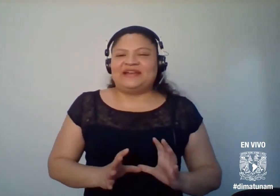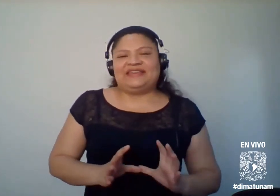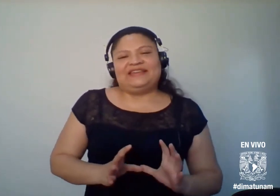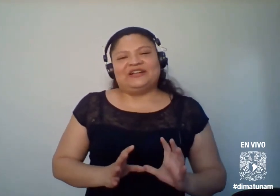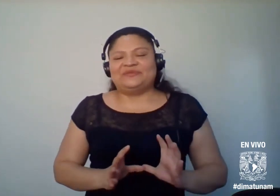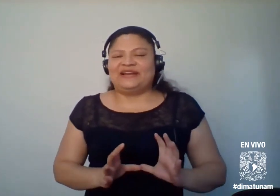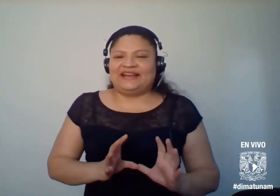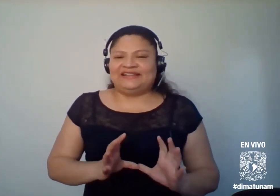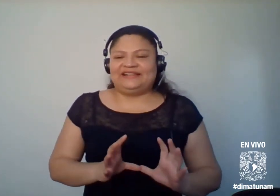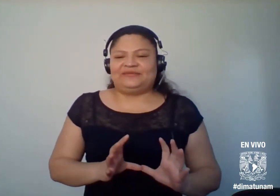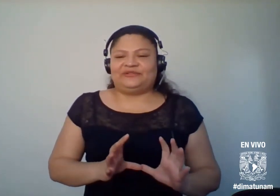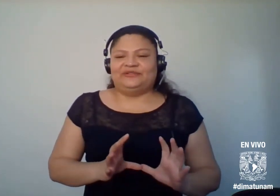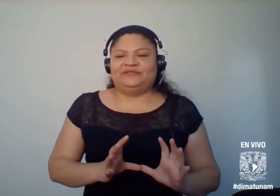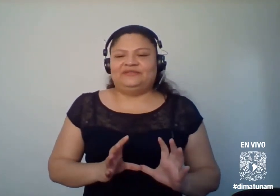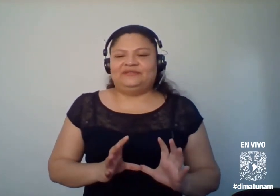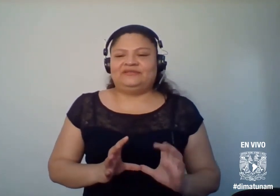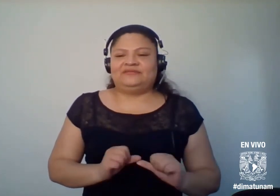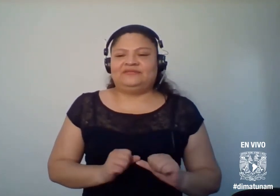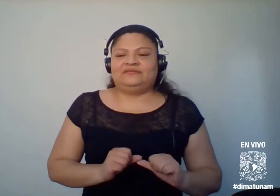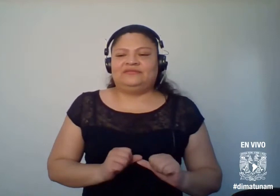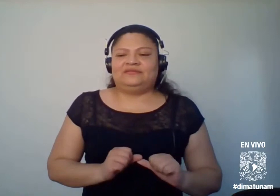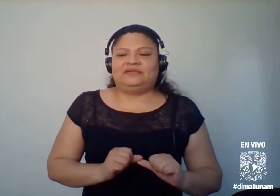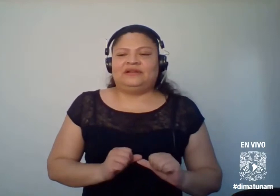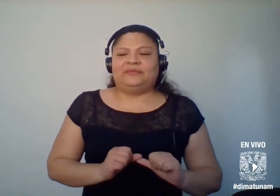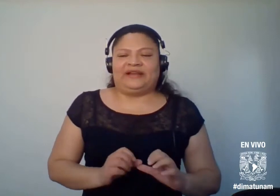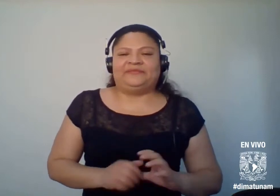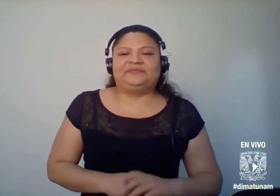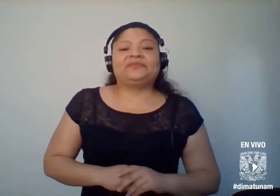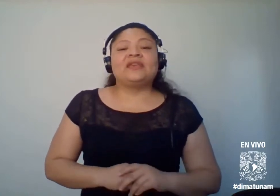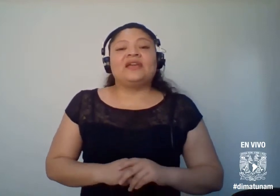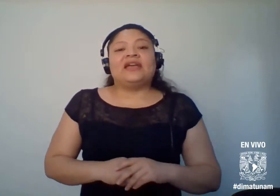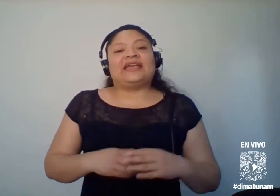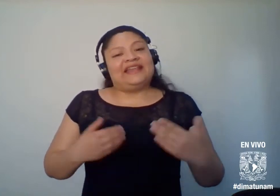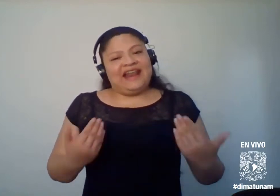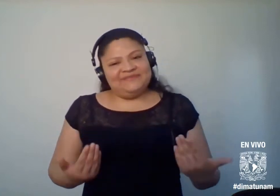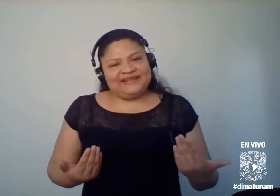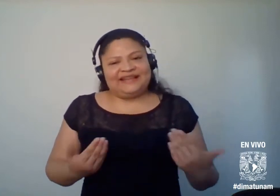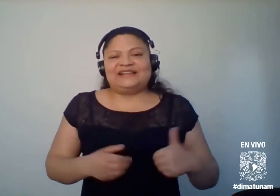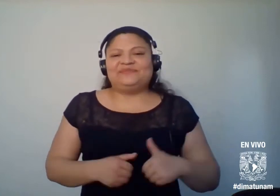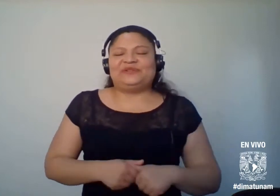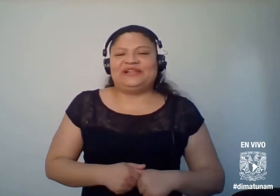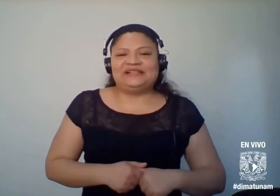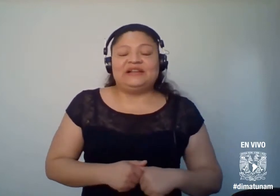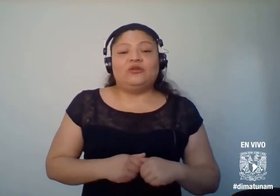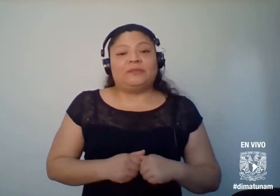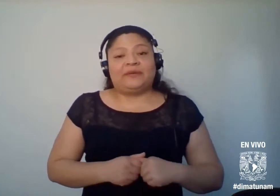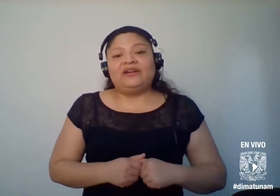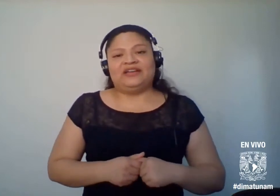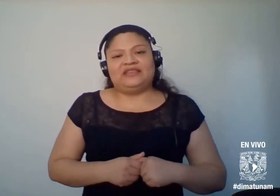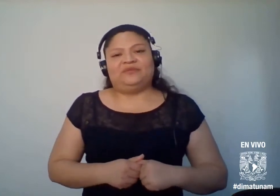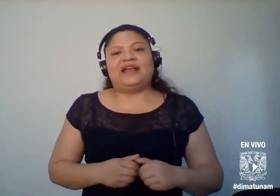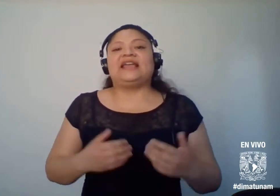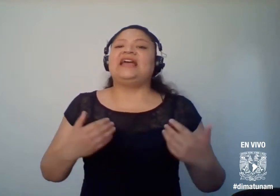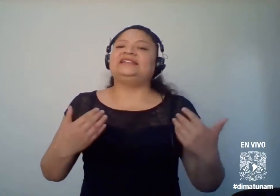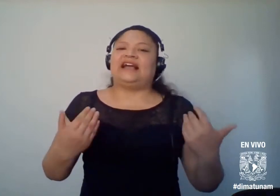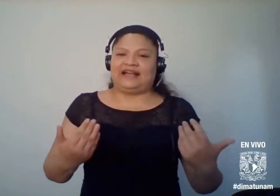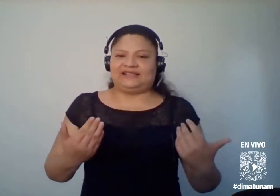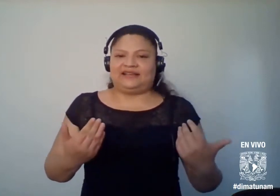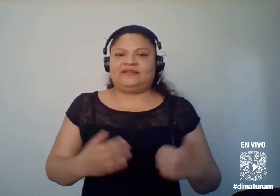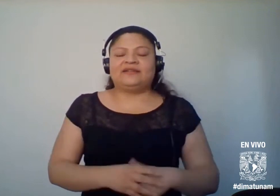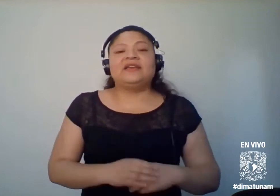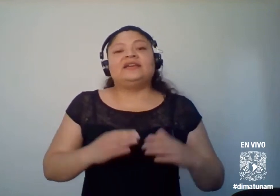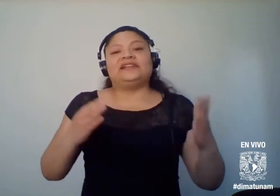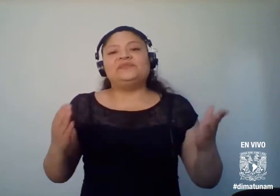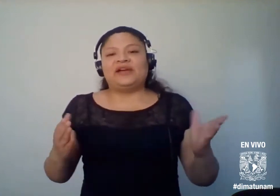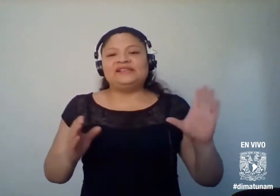menos, imaginen cómo harían ese dibujo. Bueno, generalmente las personas, lo primero que dibujan es la